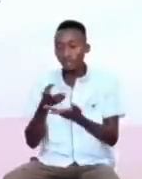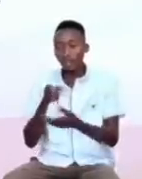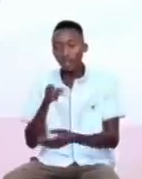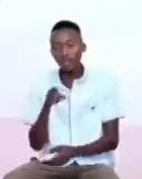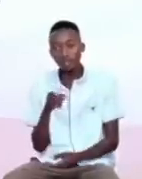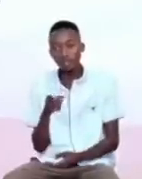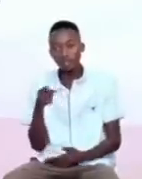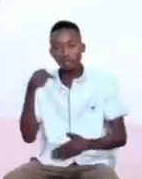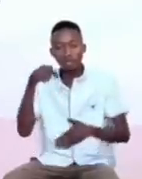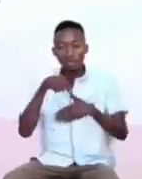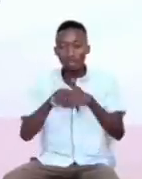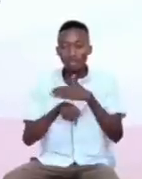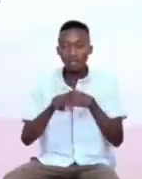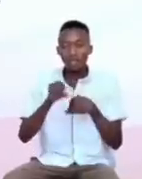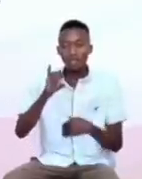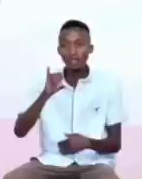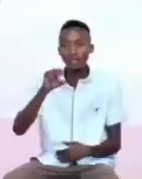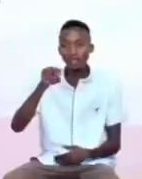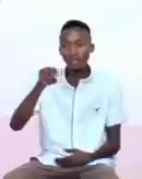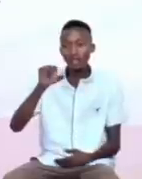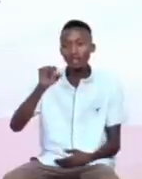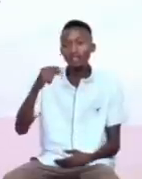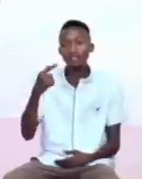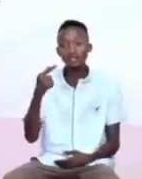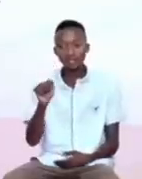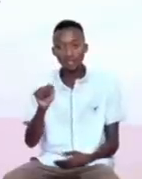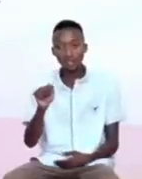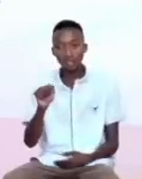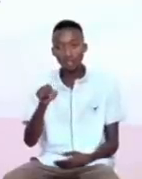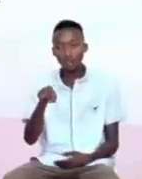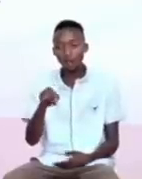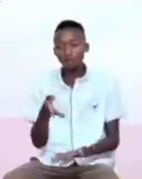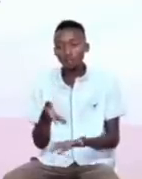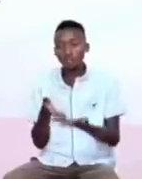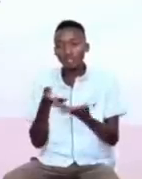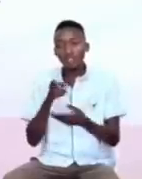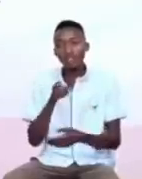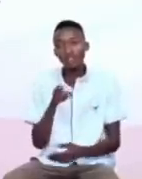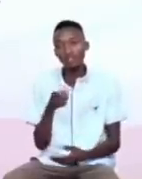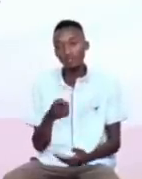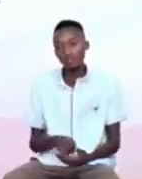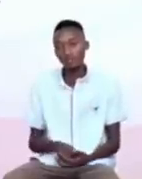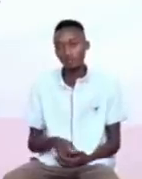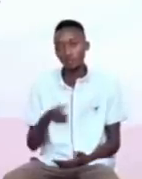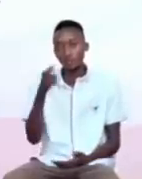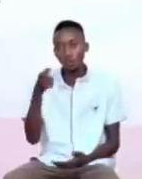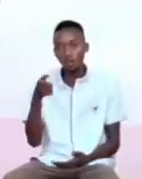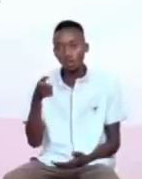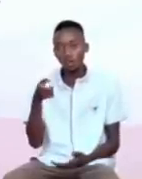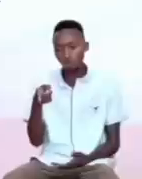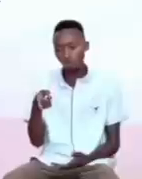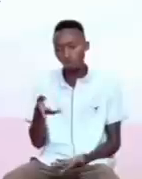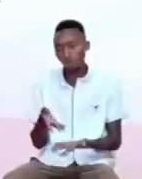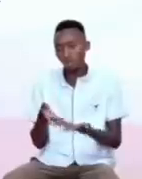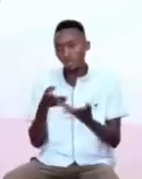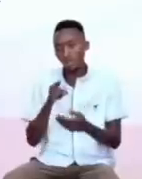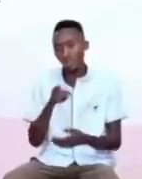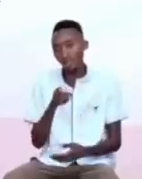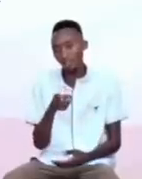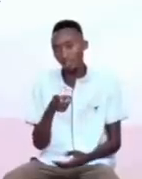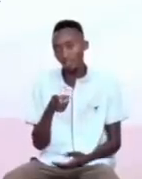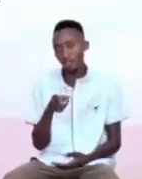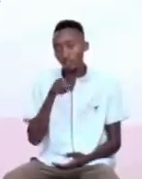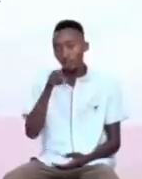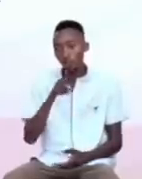gani? Unapoingia kwenye Instagram. Kuna watu unawafollow Instagram. Wale watu wanakujenga nini? Unafollow mtu. Anakujenga nini huyu mtu?